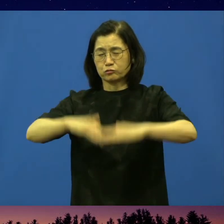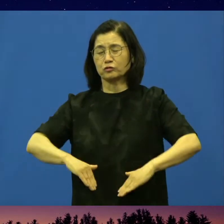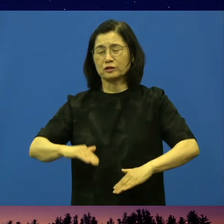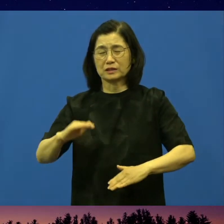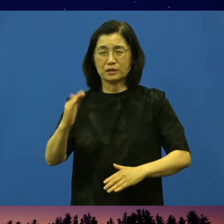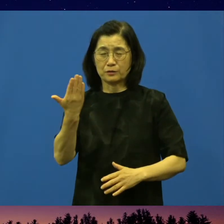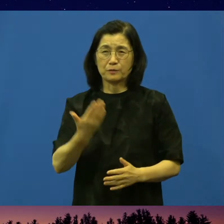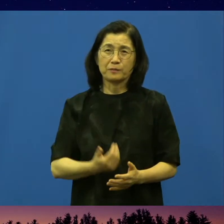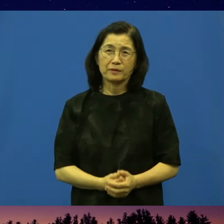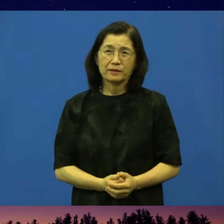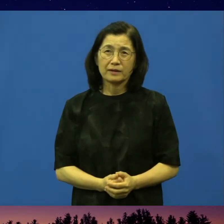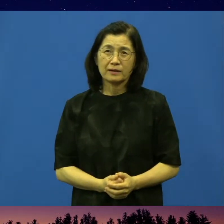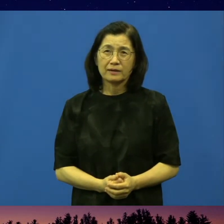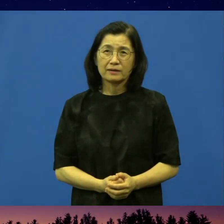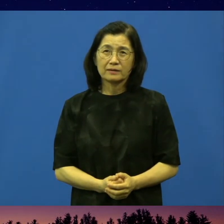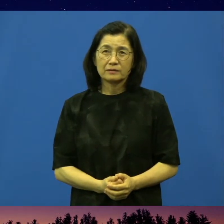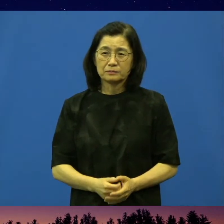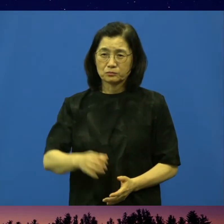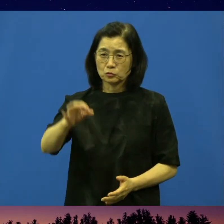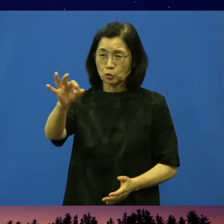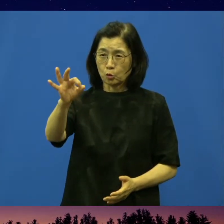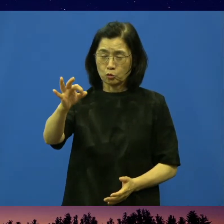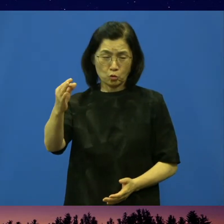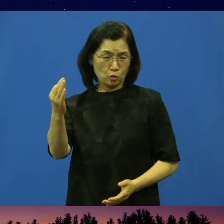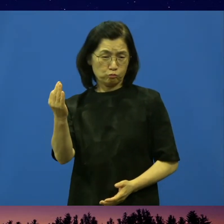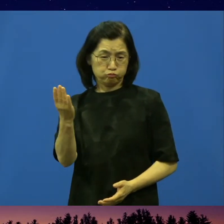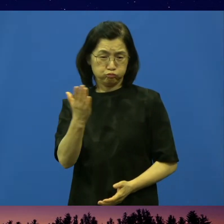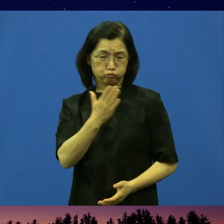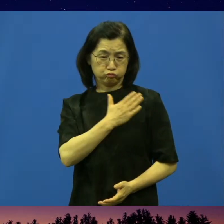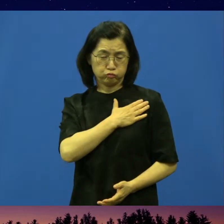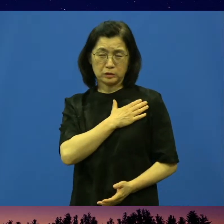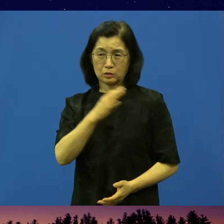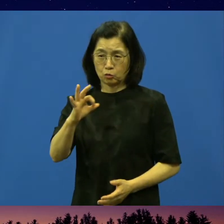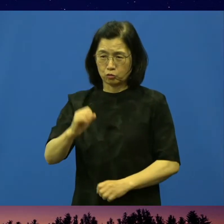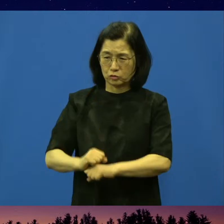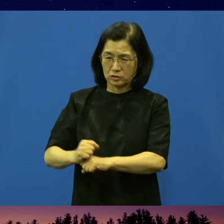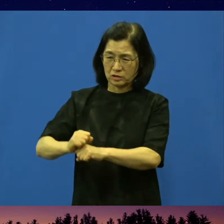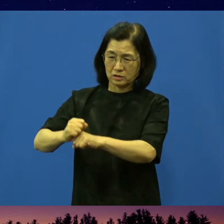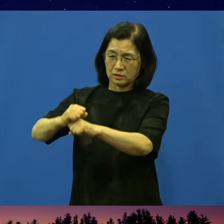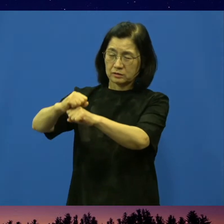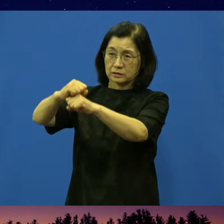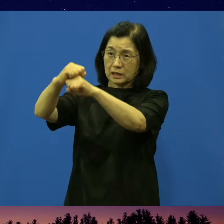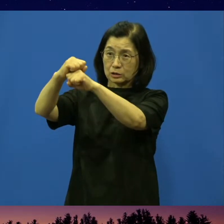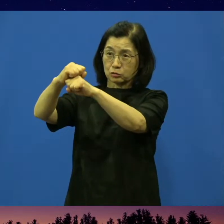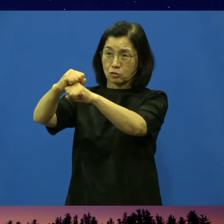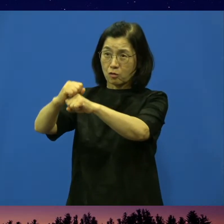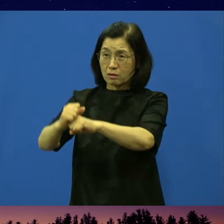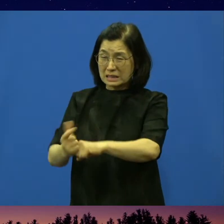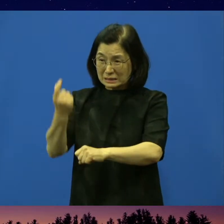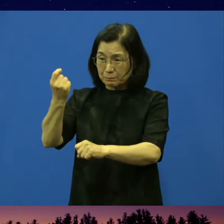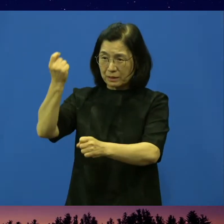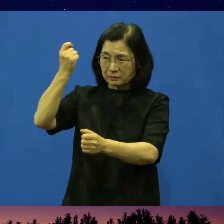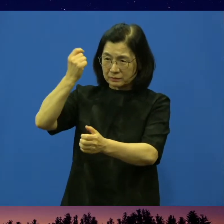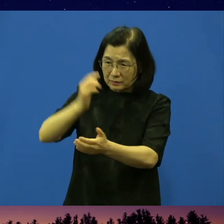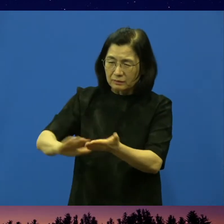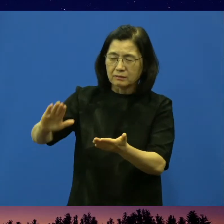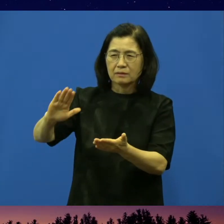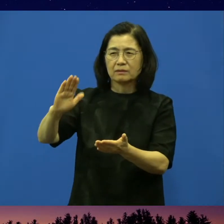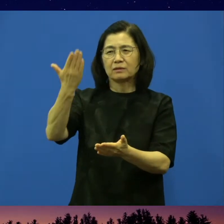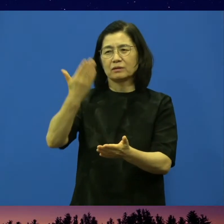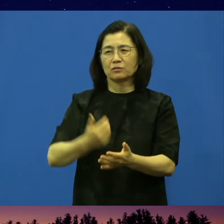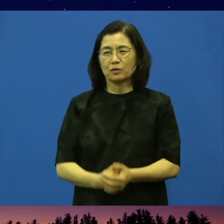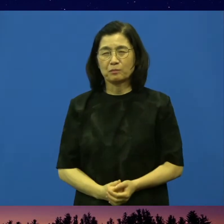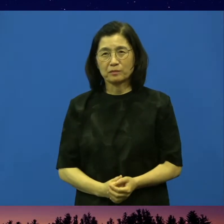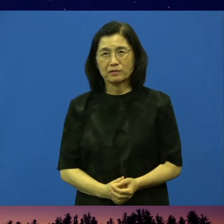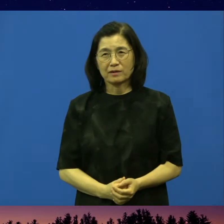없어지려고 하면요, 금방 없어져요. 그